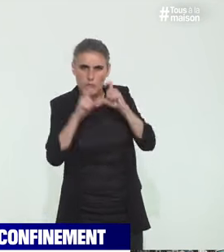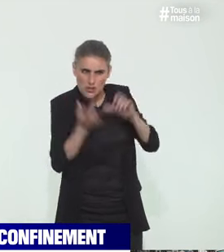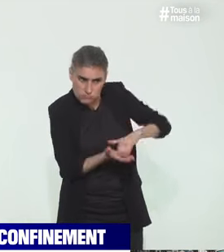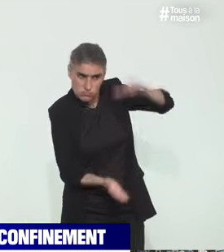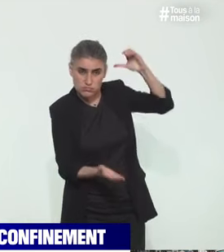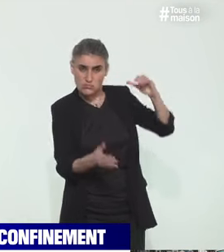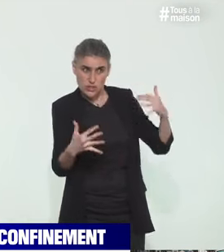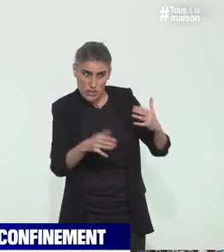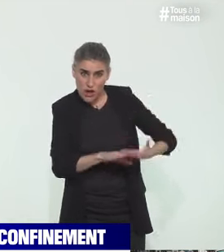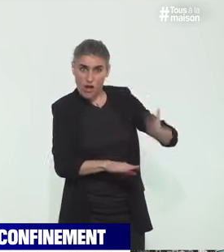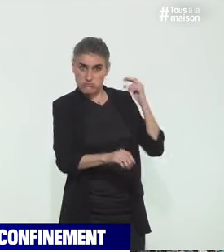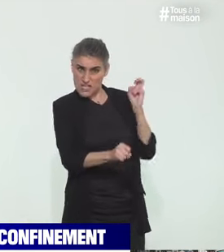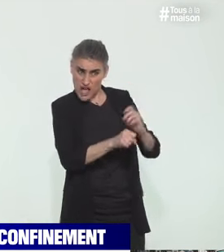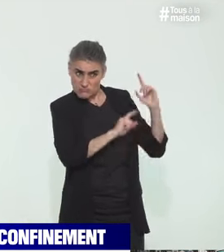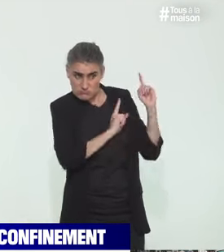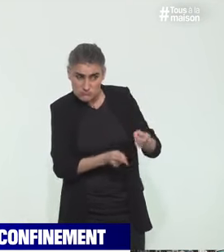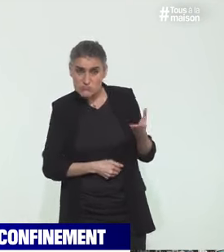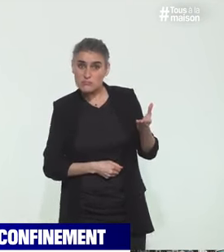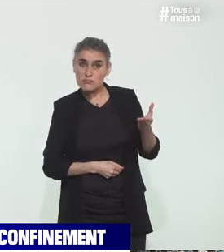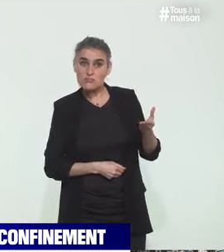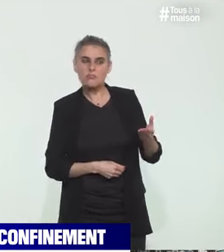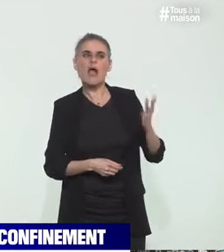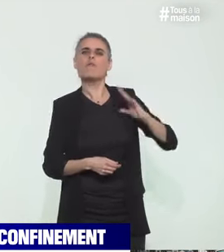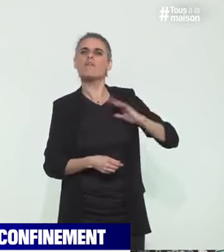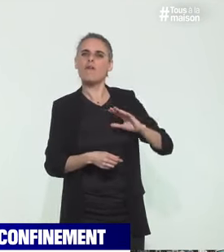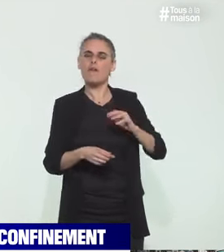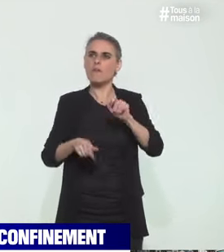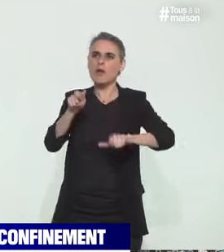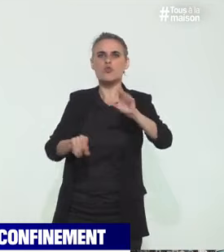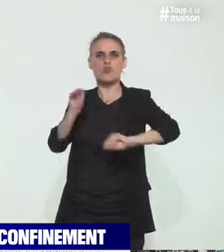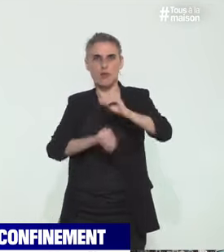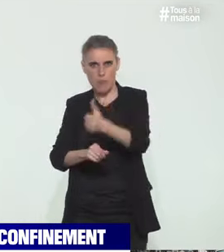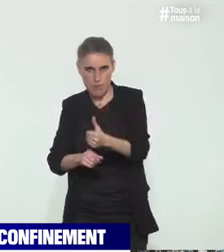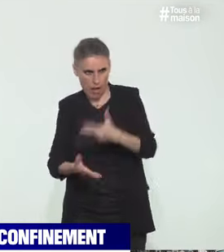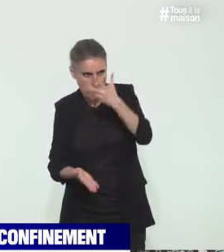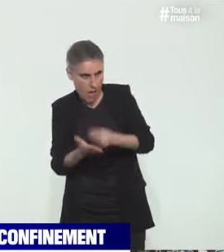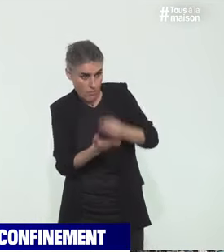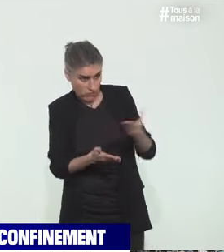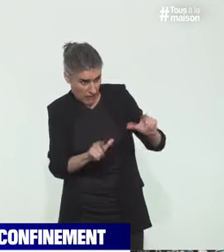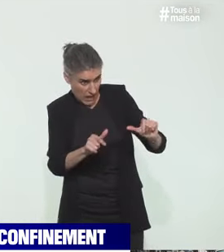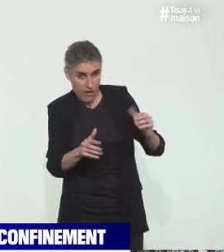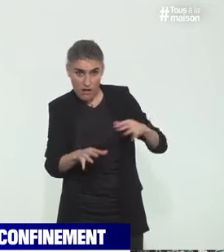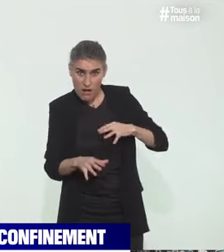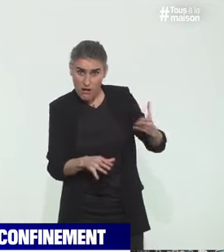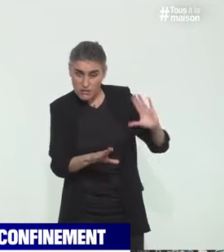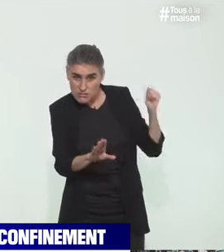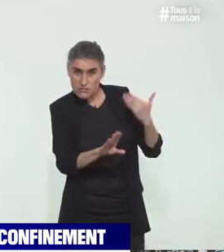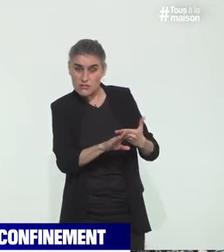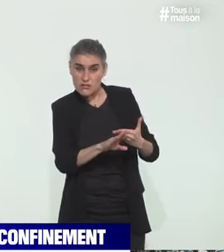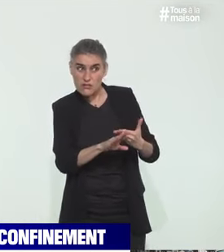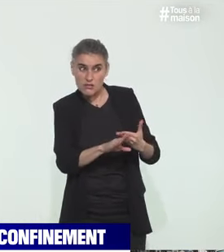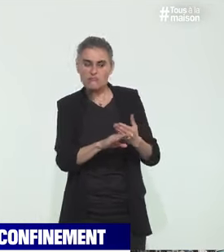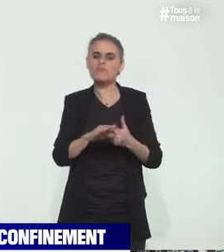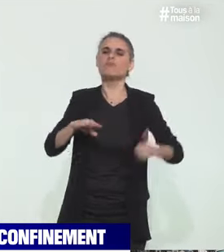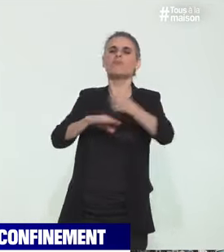existaient-ils déjà il y a quelques semaines, lorsque les soignants étaient rationnés et pour certains non protégés? L'État en